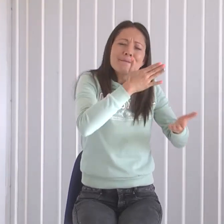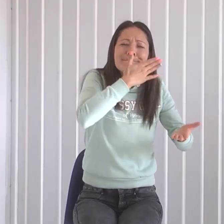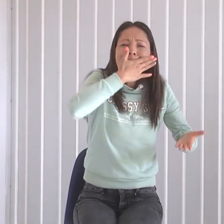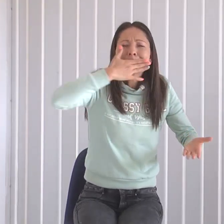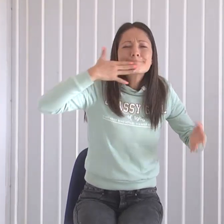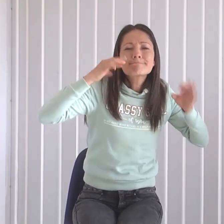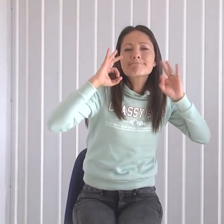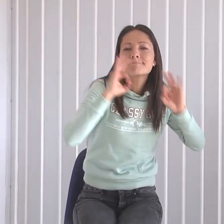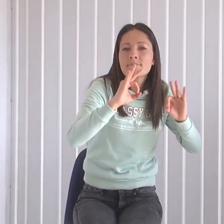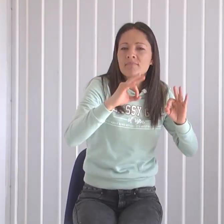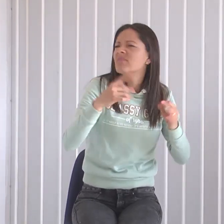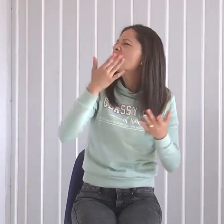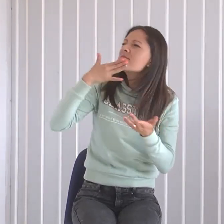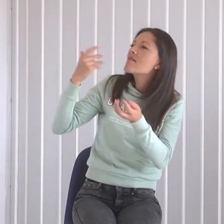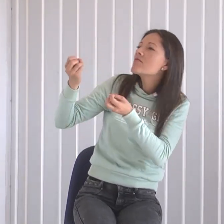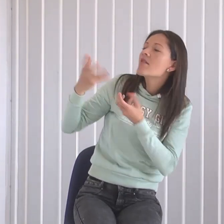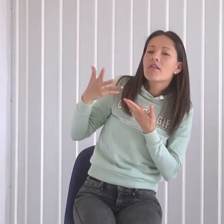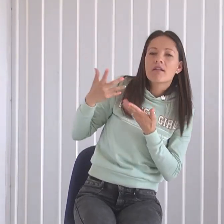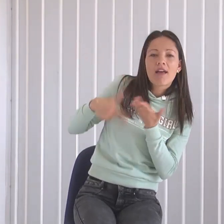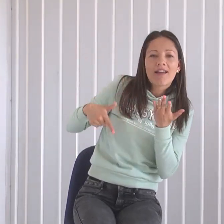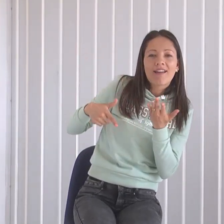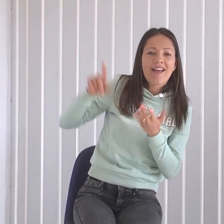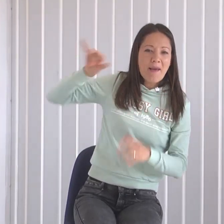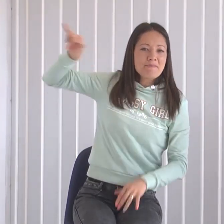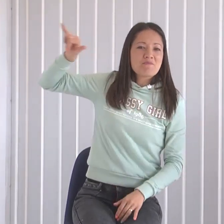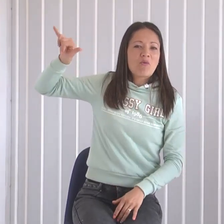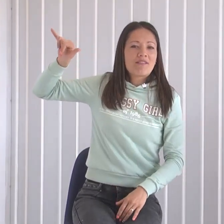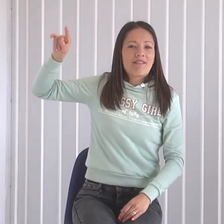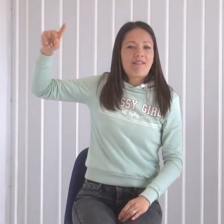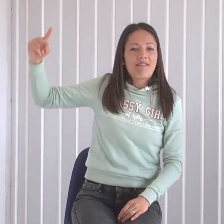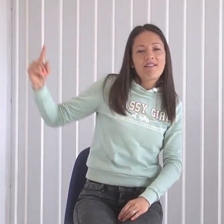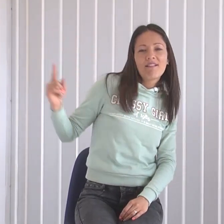qué es lo mejor que Dios nos puede dar? A sí mismo.